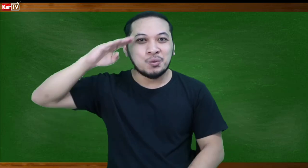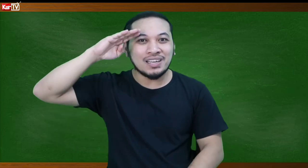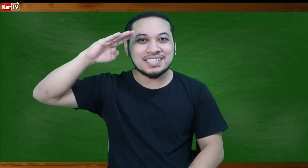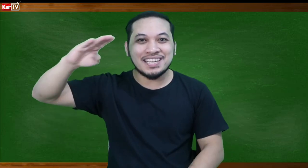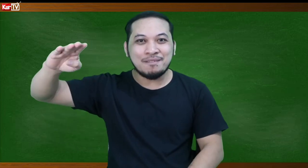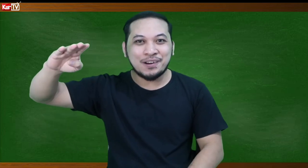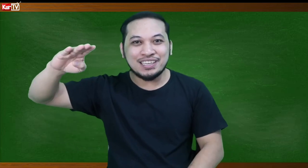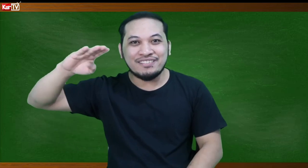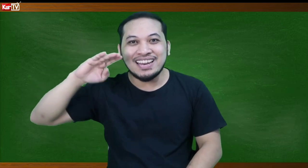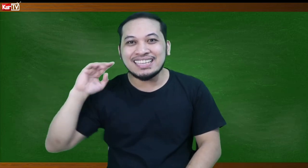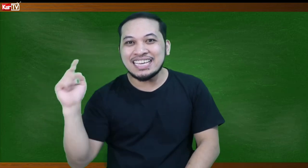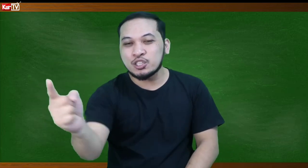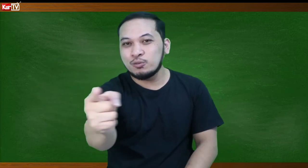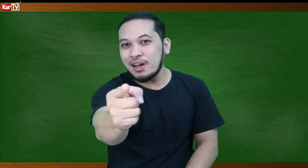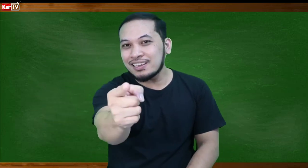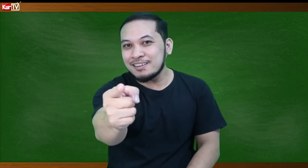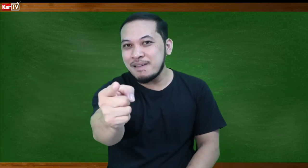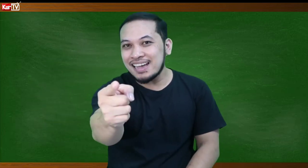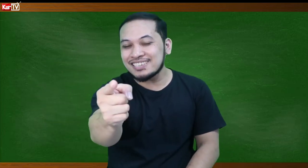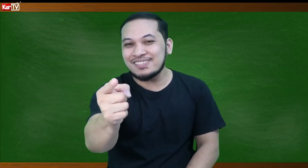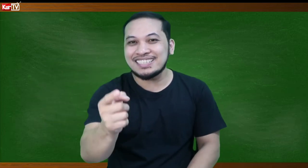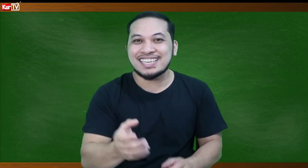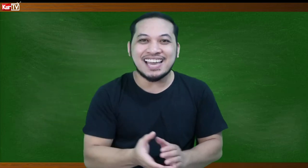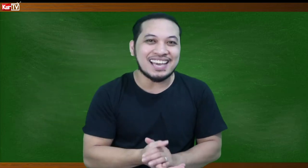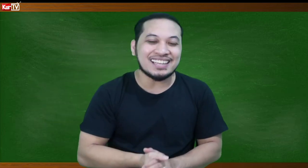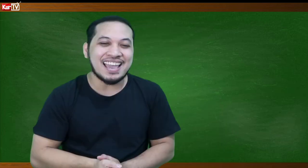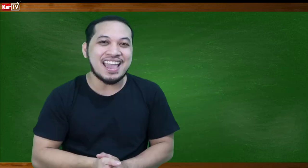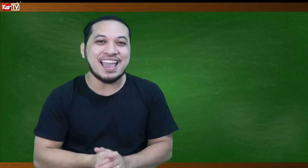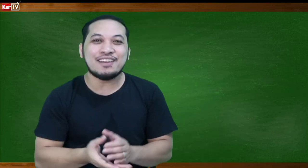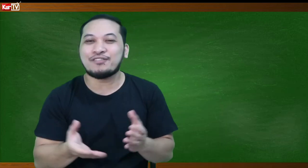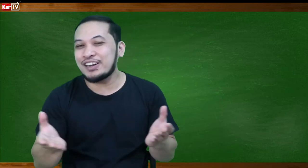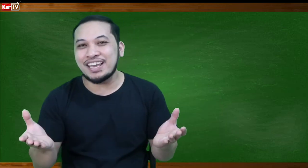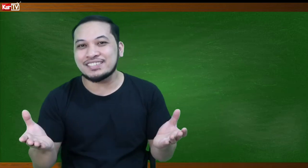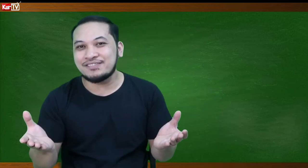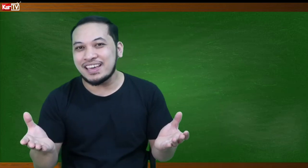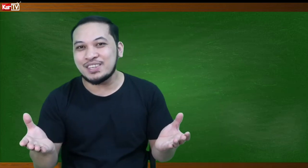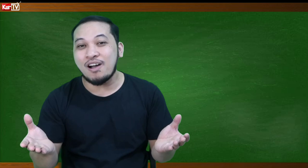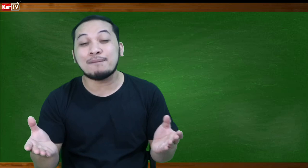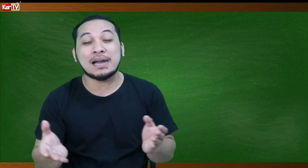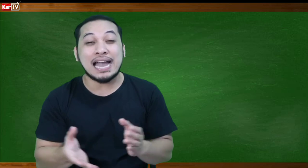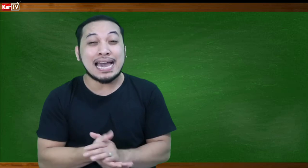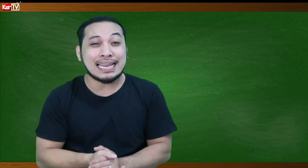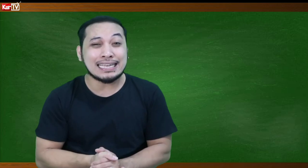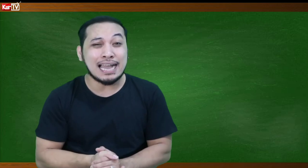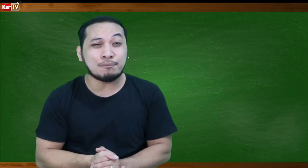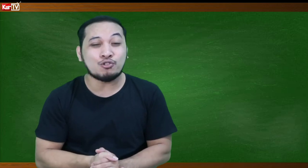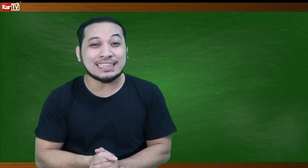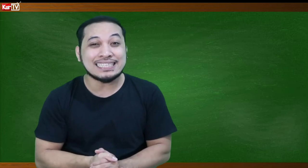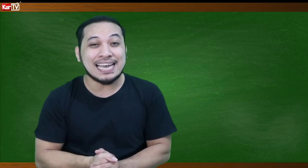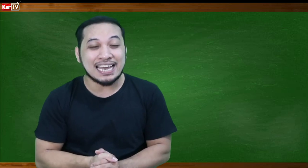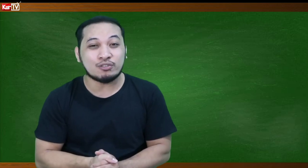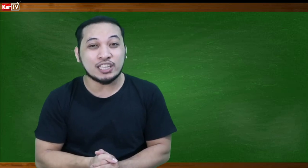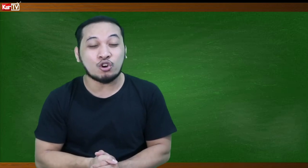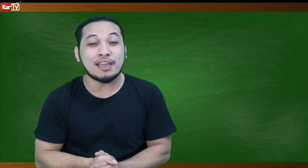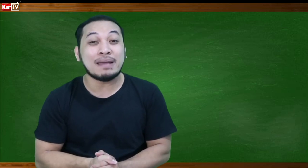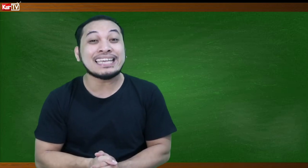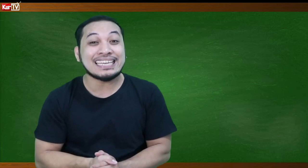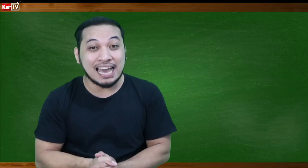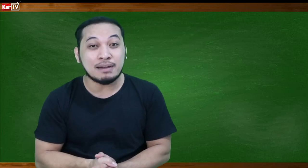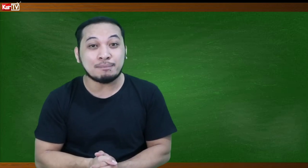What's up, CurtDVNatics! Welcome back to my channel! And for today's video, ang pag-aaralan nga po natin sa araw na ito ay may kinalaman